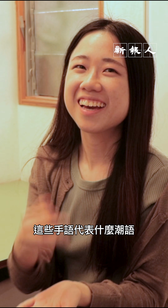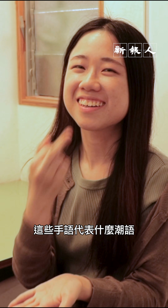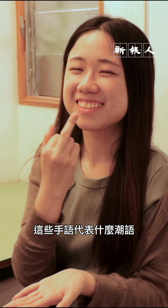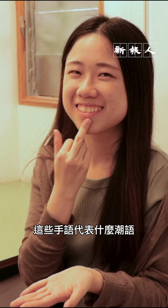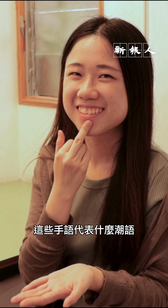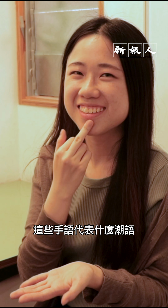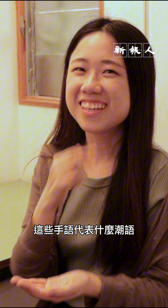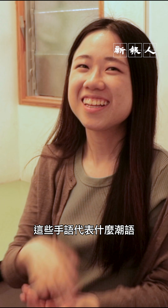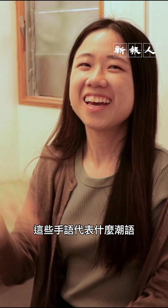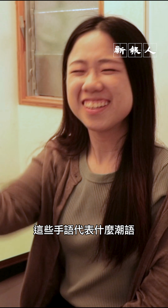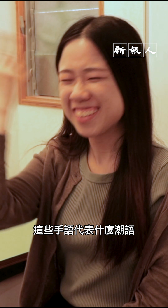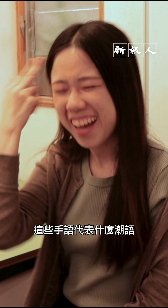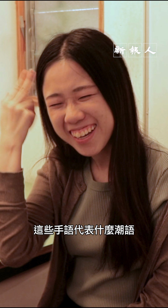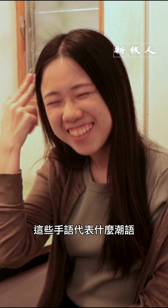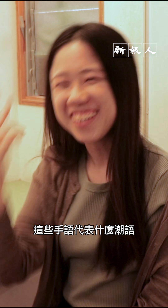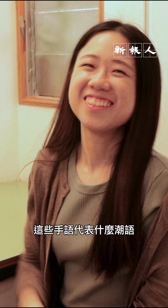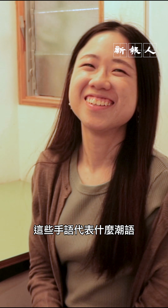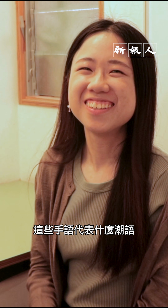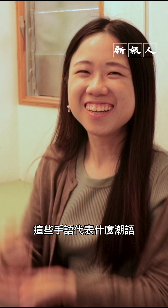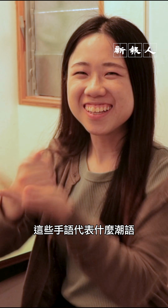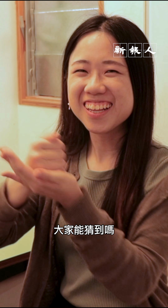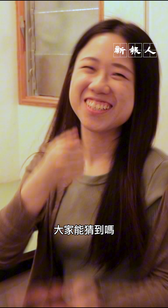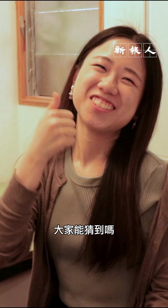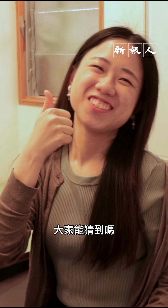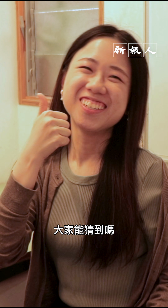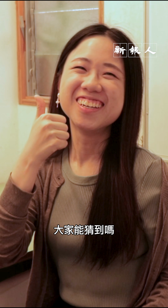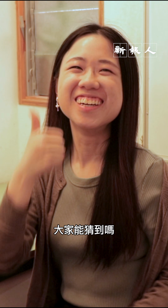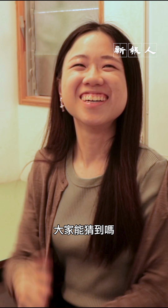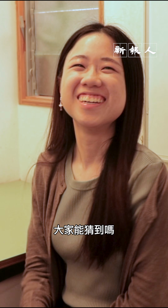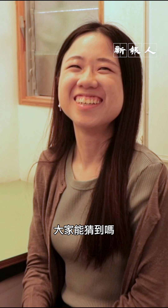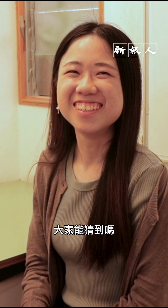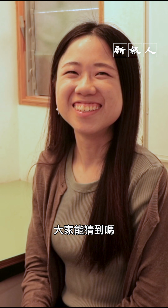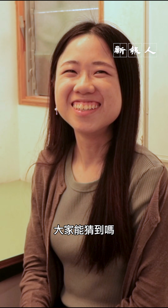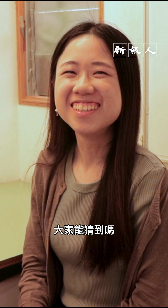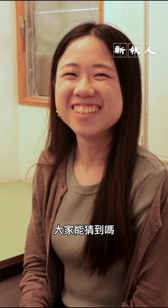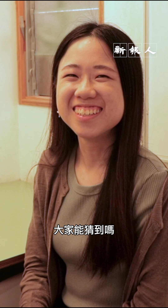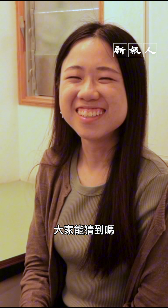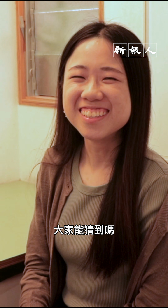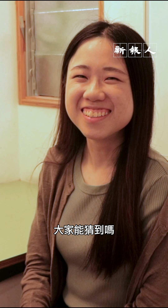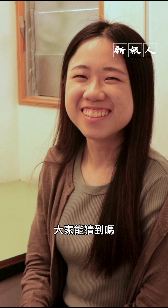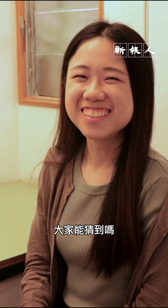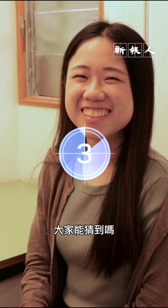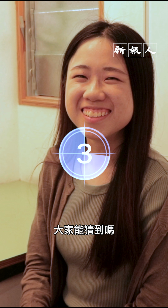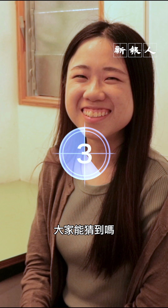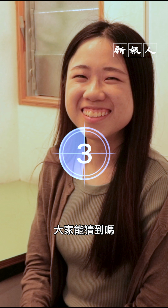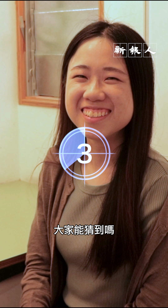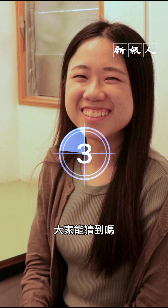呢啲手語代表咩潮語？大家估唔估到？